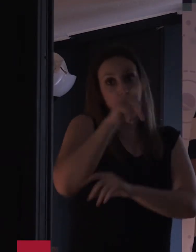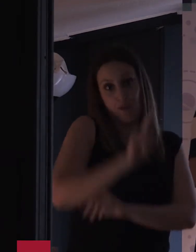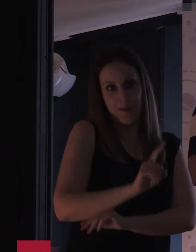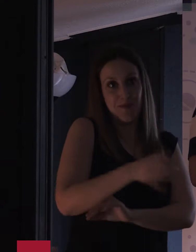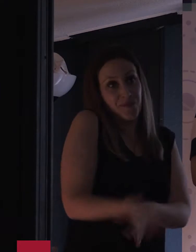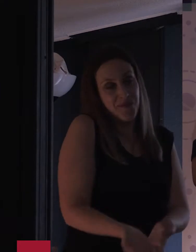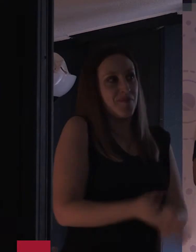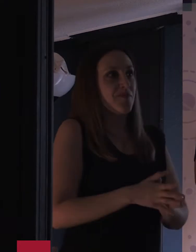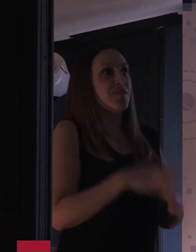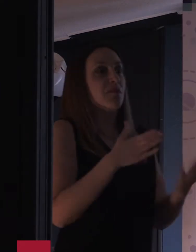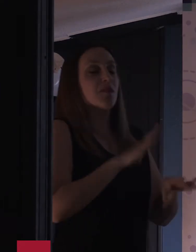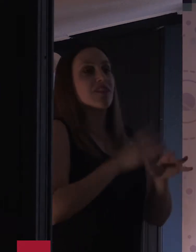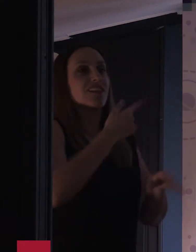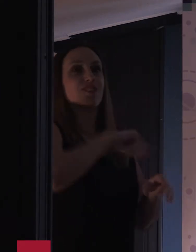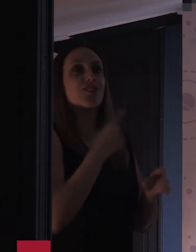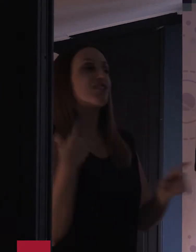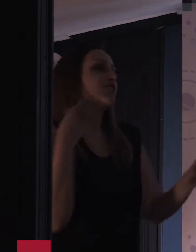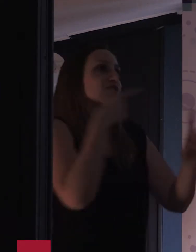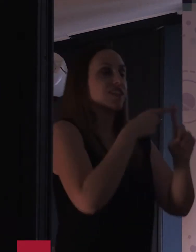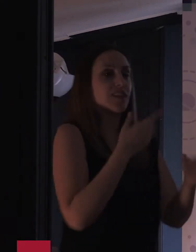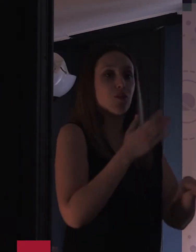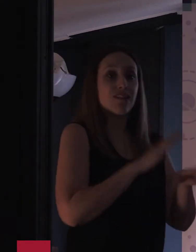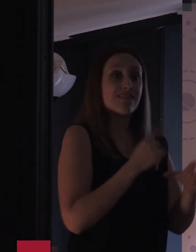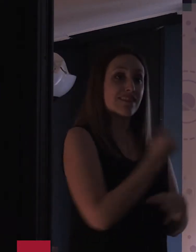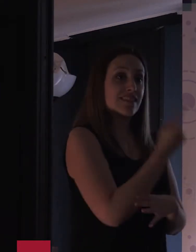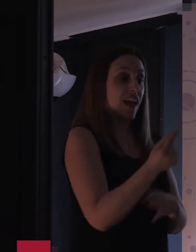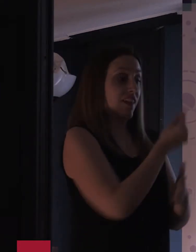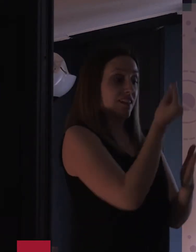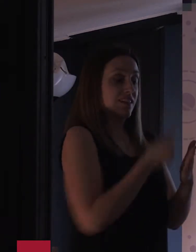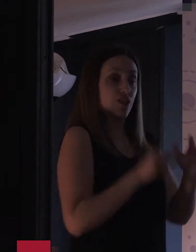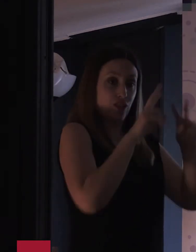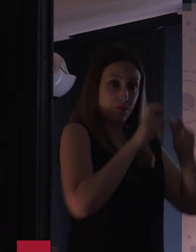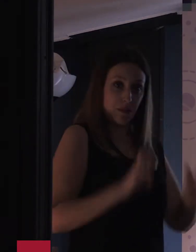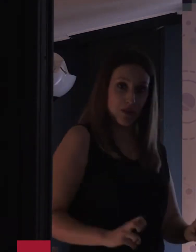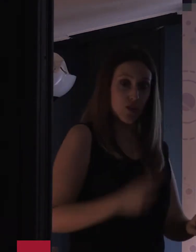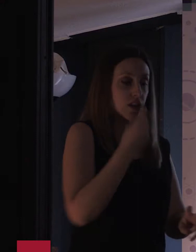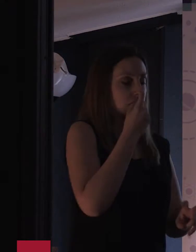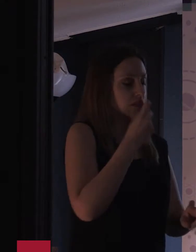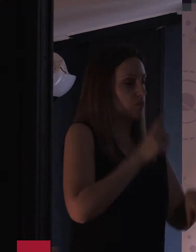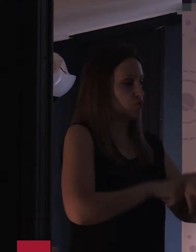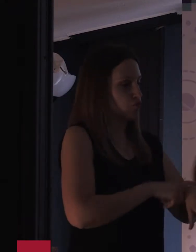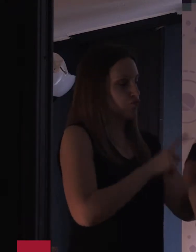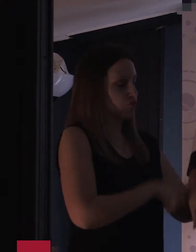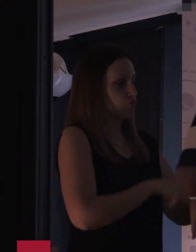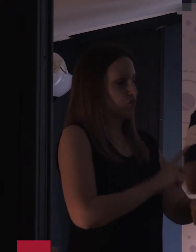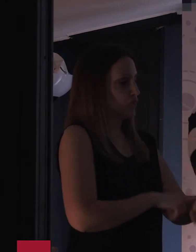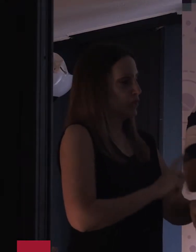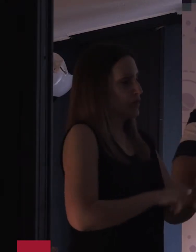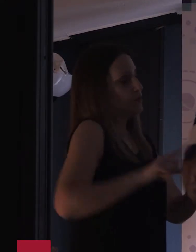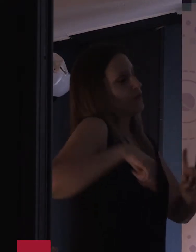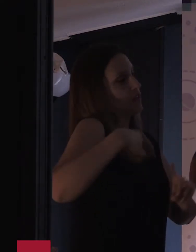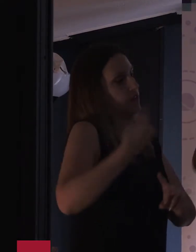Pero para nosotros es un reto. Entonces, cada diseño de experimento lleva mucho tiempo y luego tienes que cogerte todo el mogollón